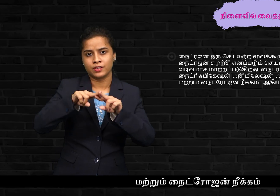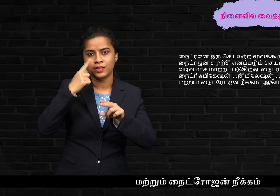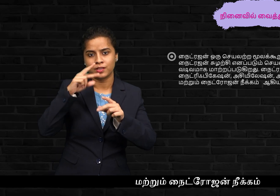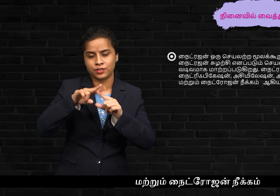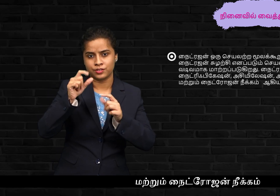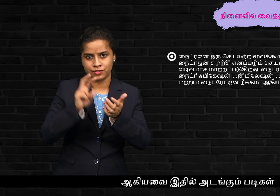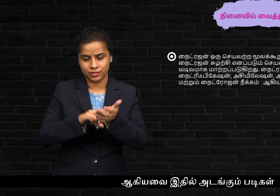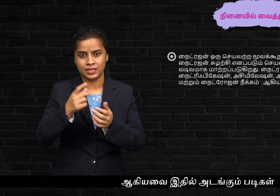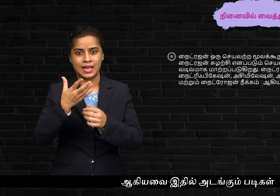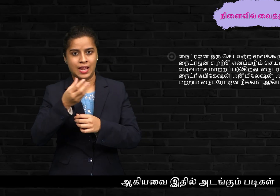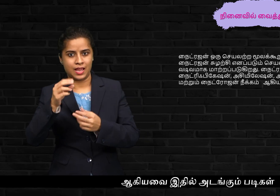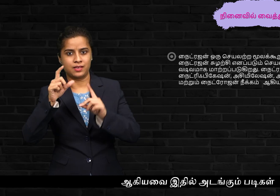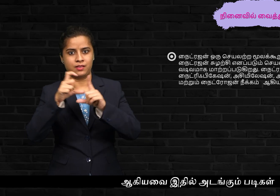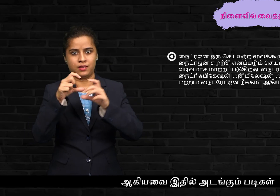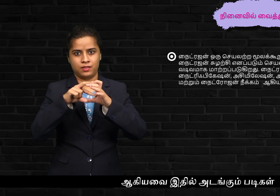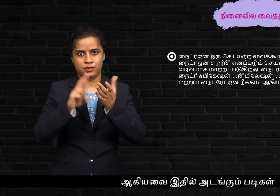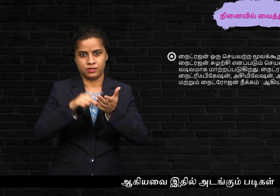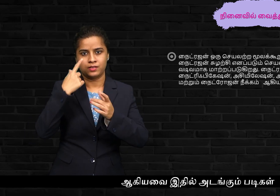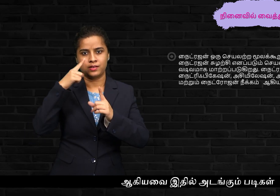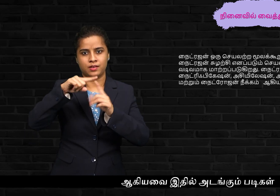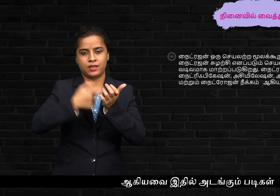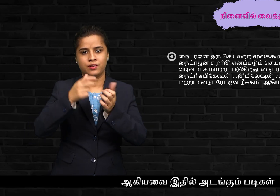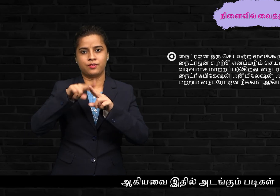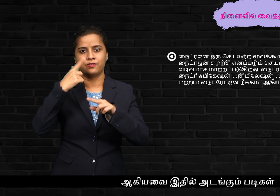நீக்கம் ஆகியவை இதில் அடங்கும் படிகள்.